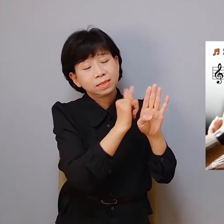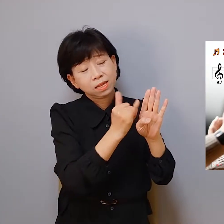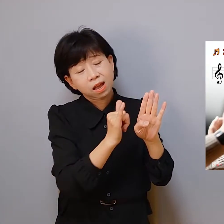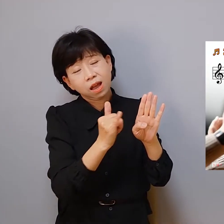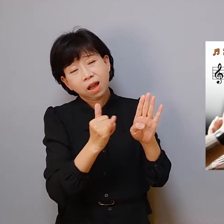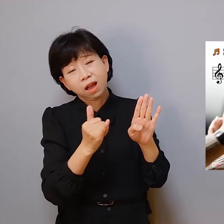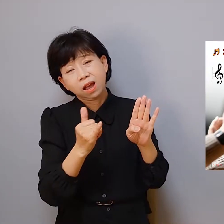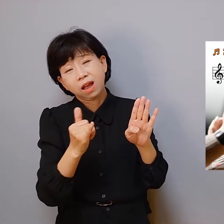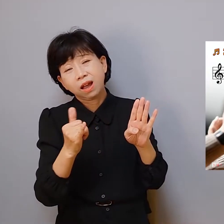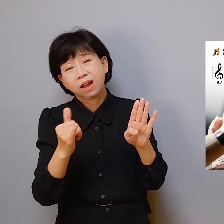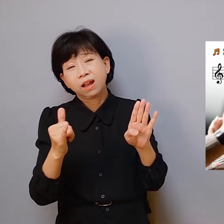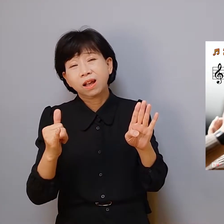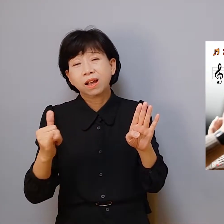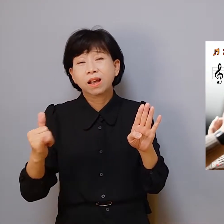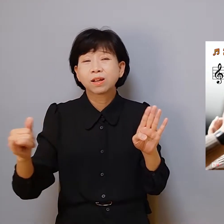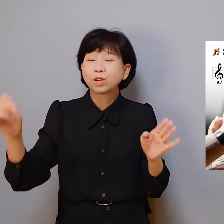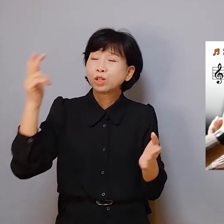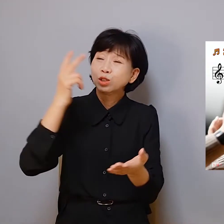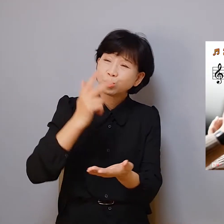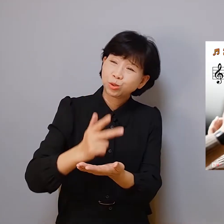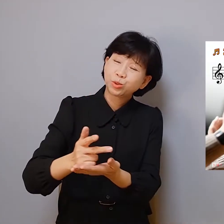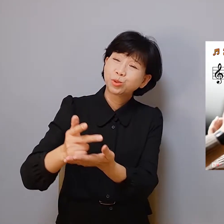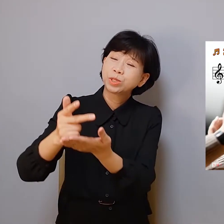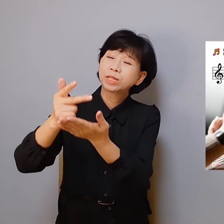주님의 백성,